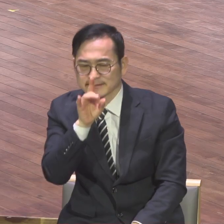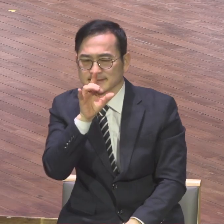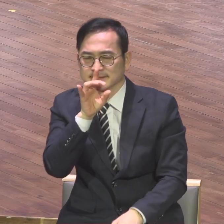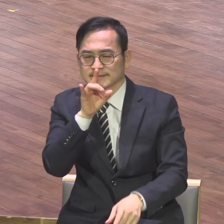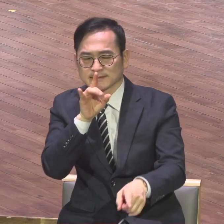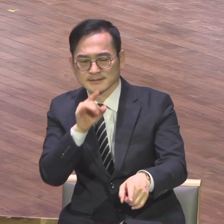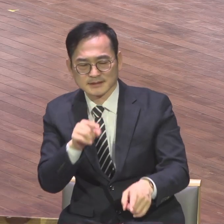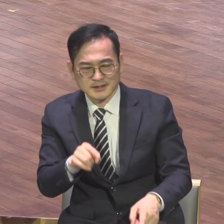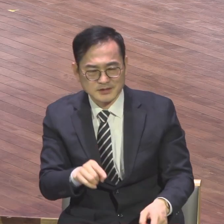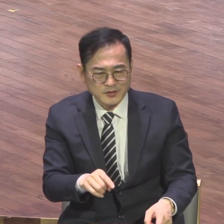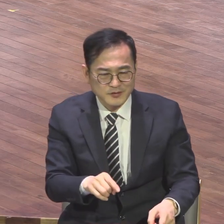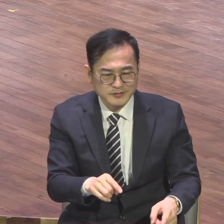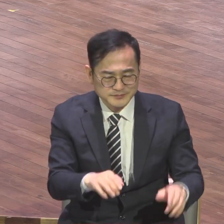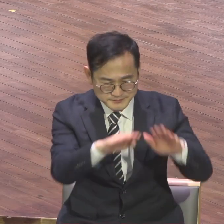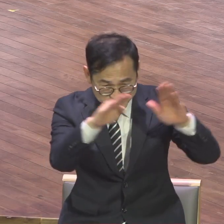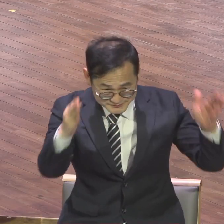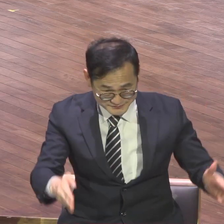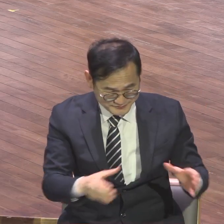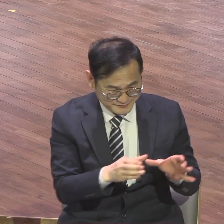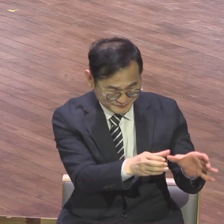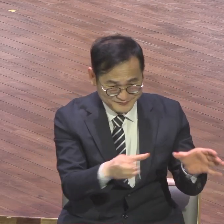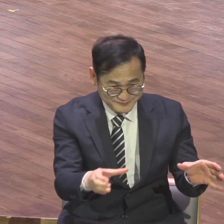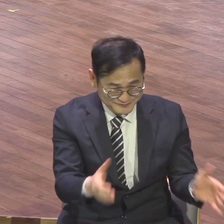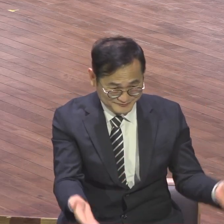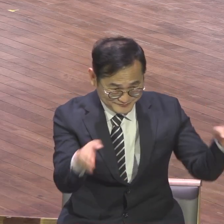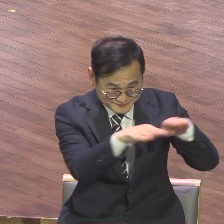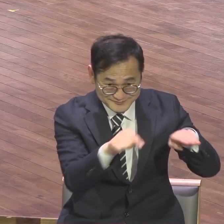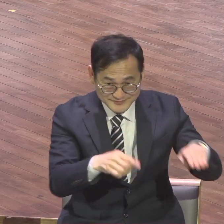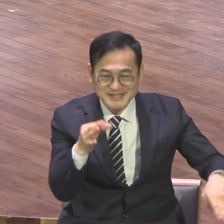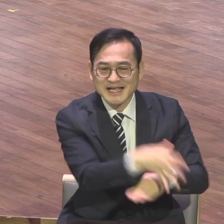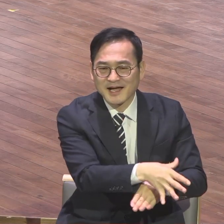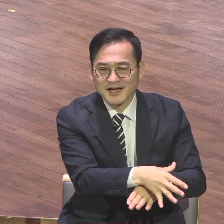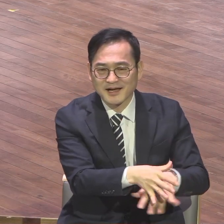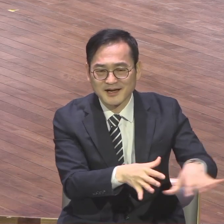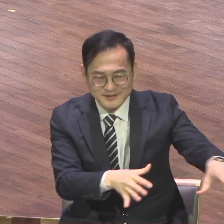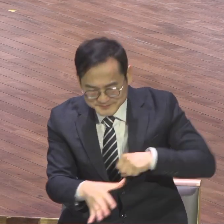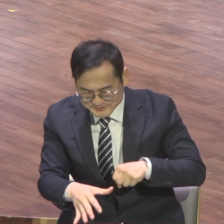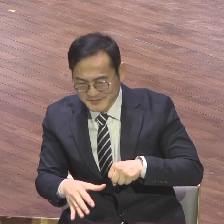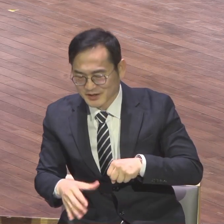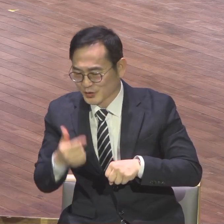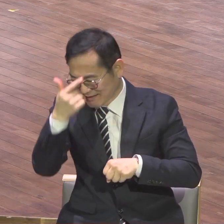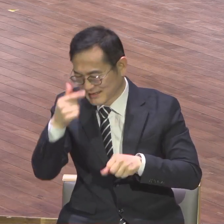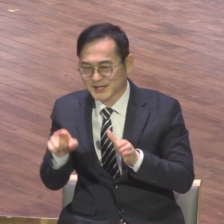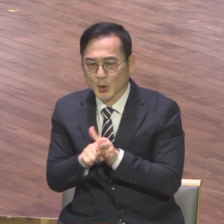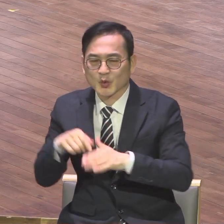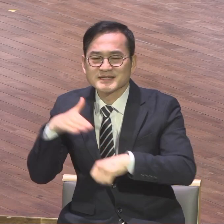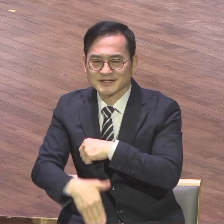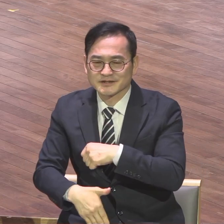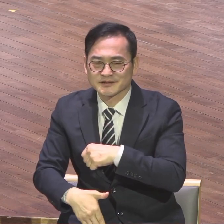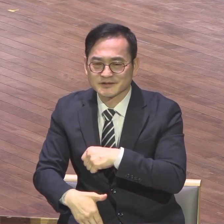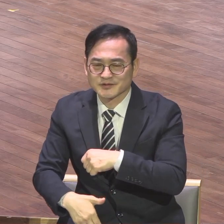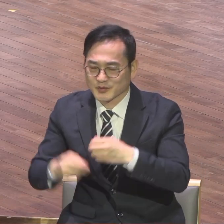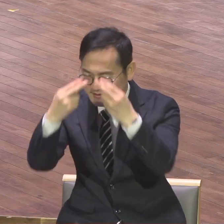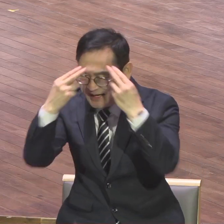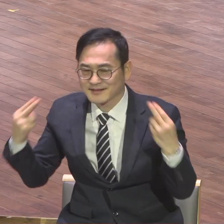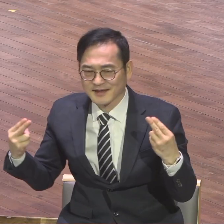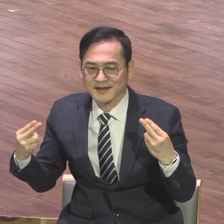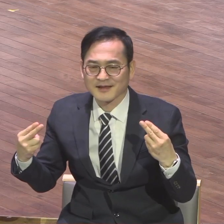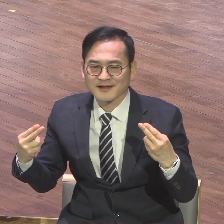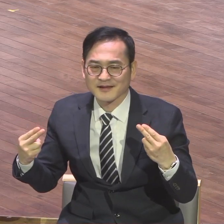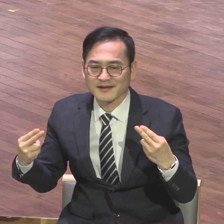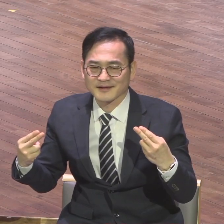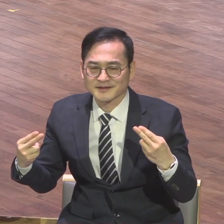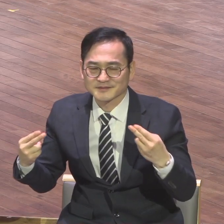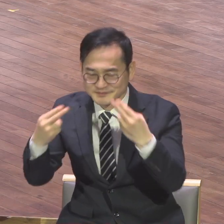이 성령적 흐름을 타시길 바랍니다. 60여 명 캠프팀이 가는데 예수 그리스도가